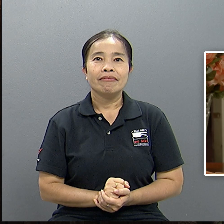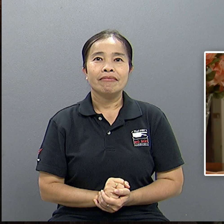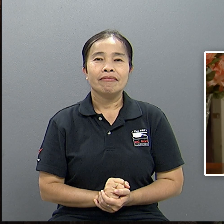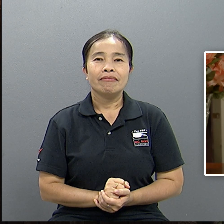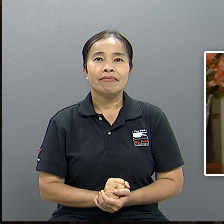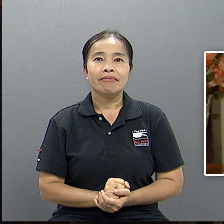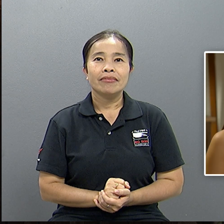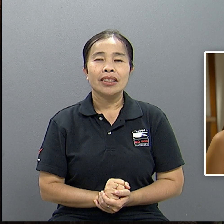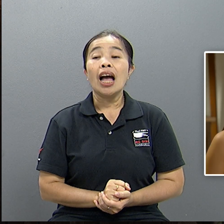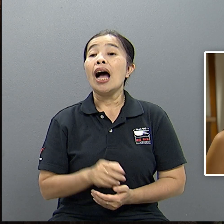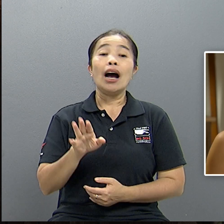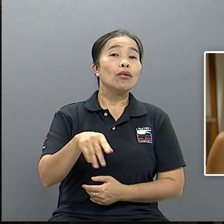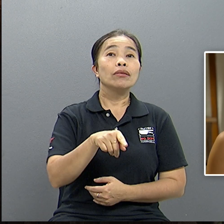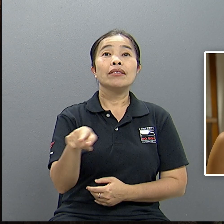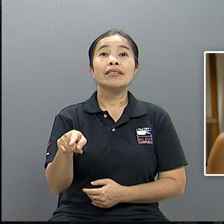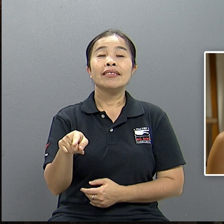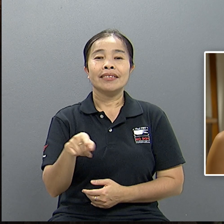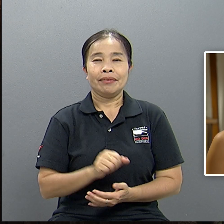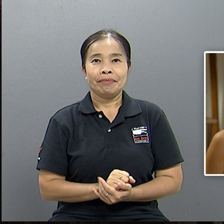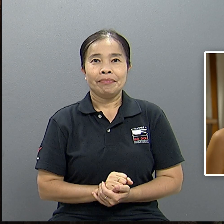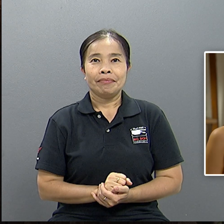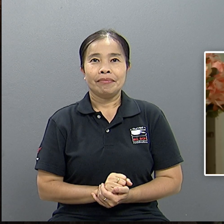่ๆมาอยู่กันที่นี่เอง